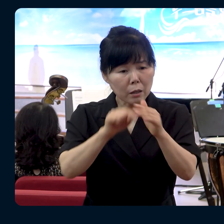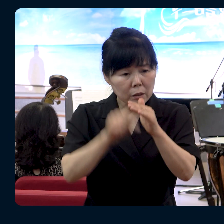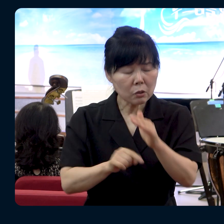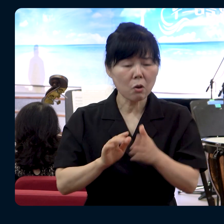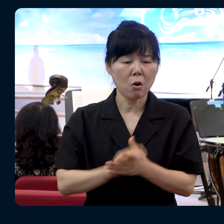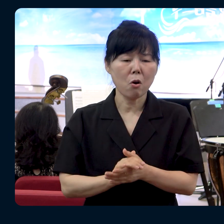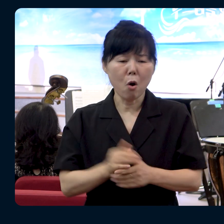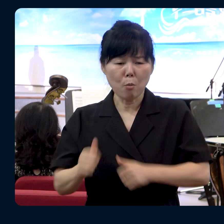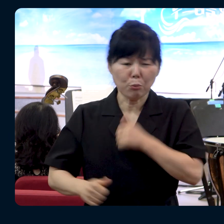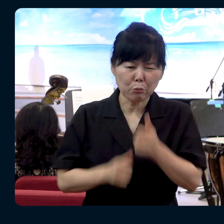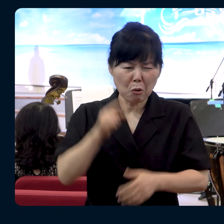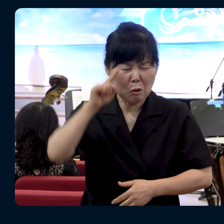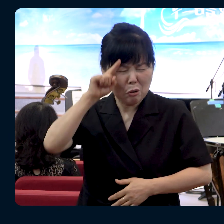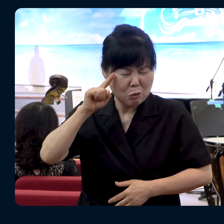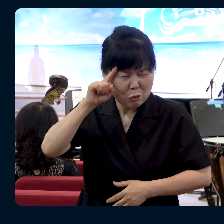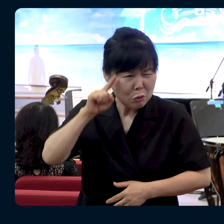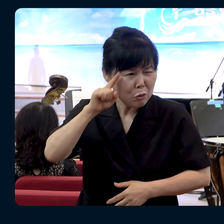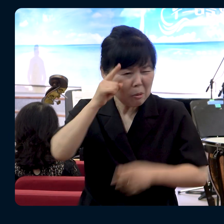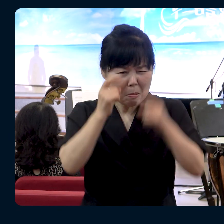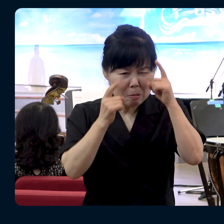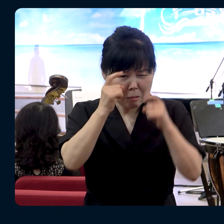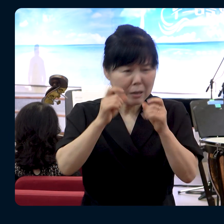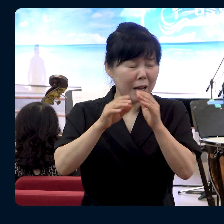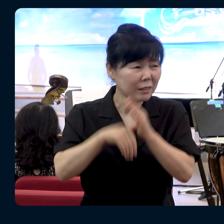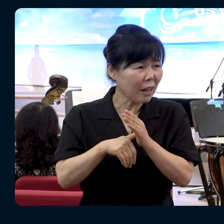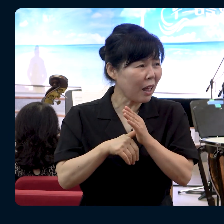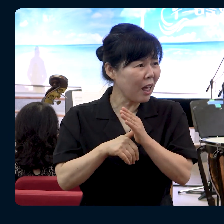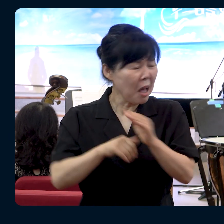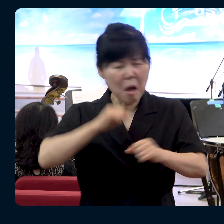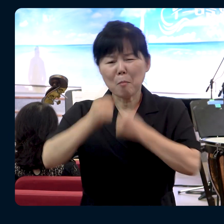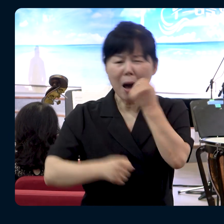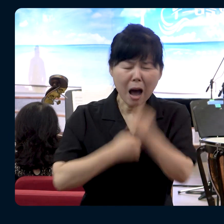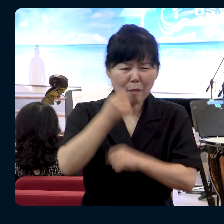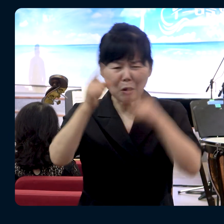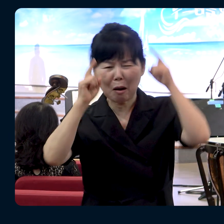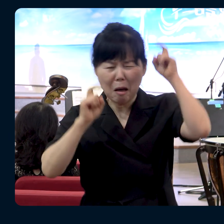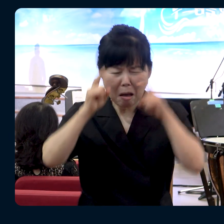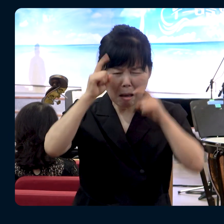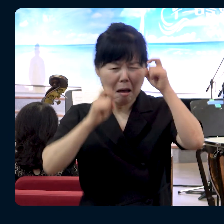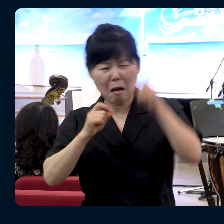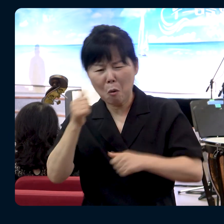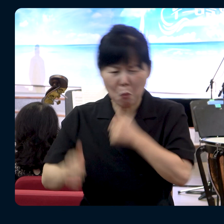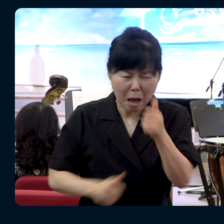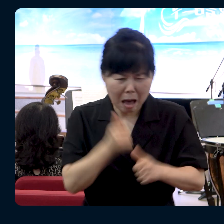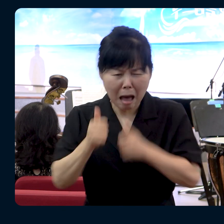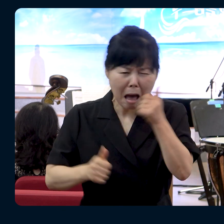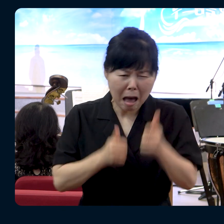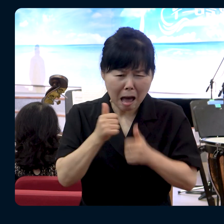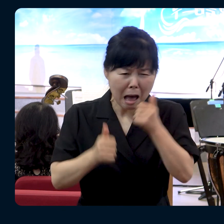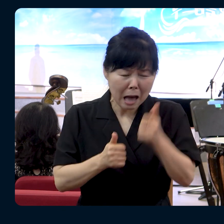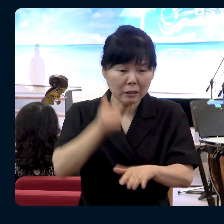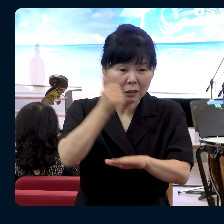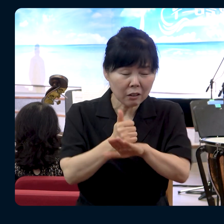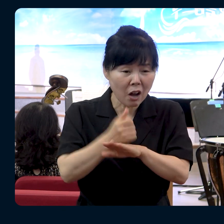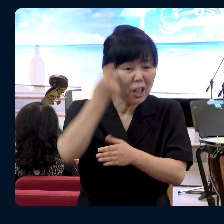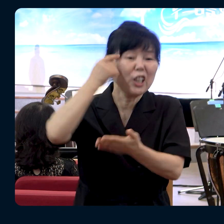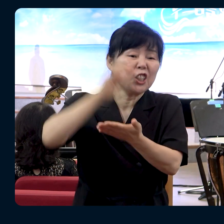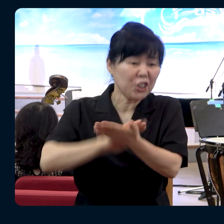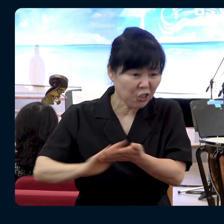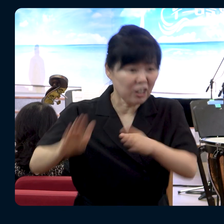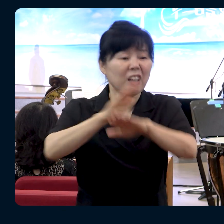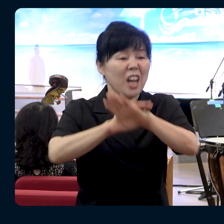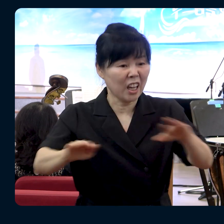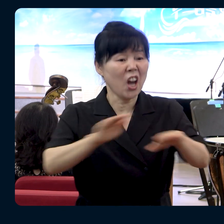삶에 어떤 짜증이 있을 때 그걸 마음껏 짜증내고 마음껏 분노를 표현해야지만 마음이 풀린다고 착각하는 사람들이